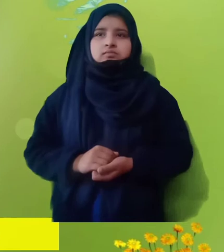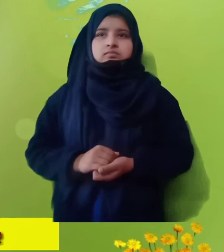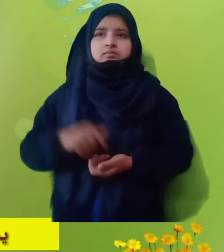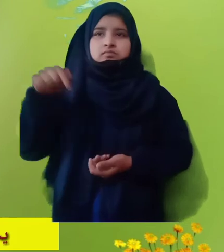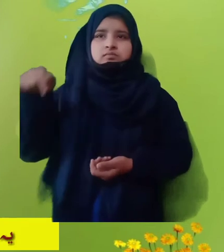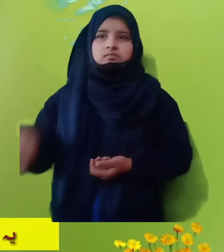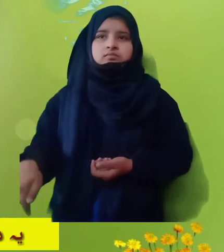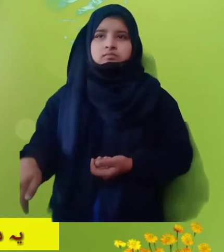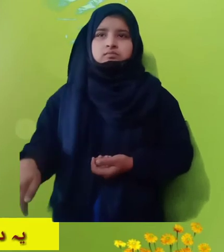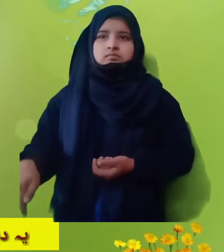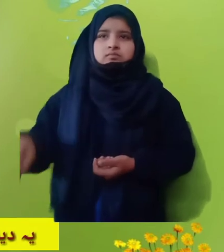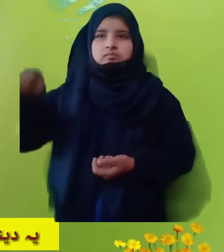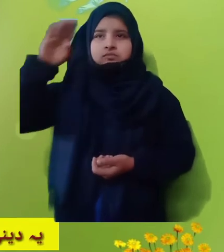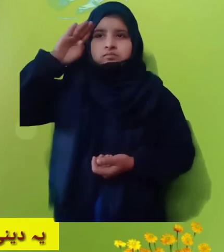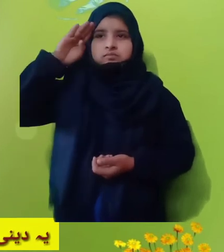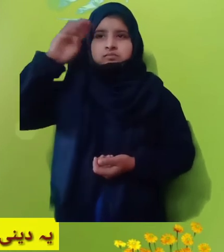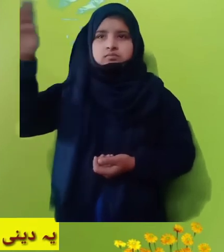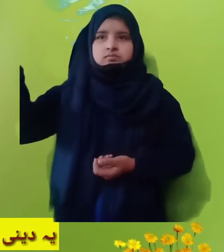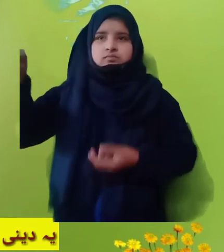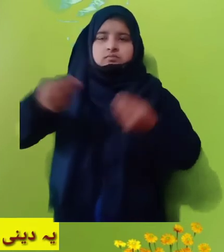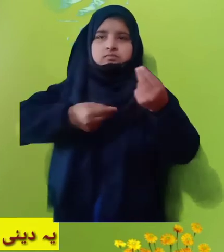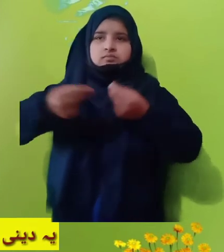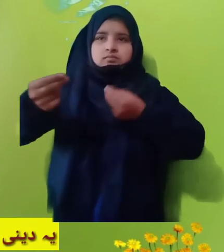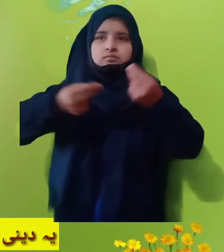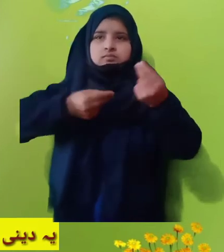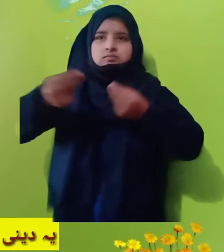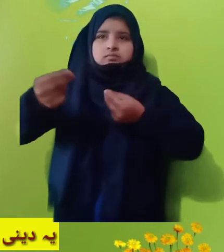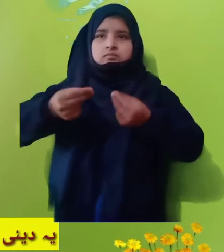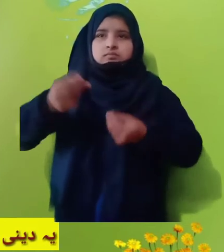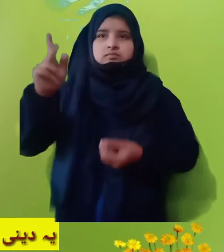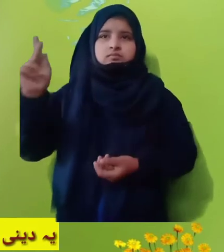ये दीनी अलूम का